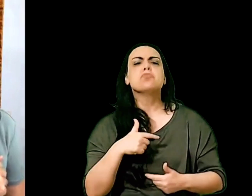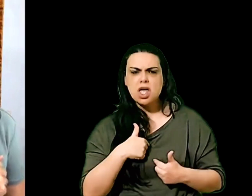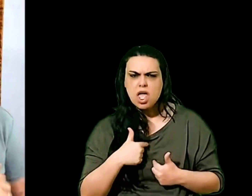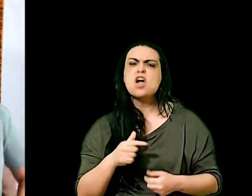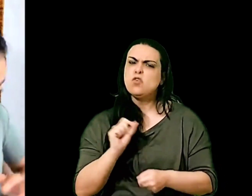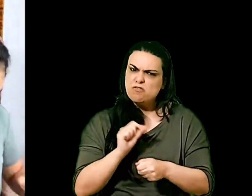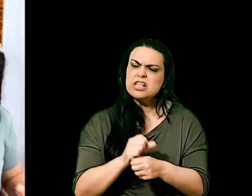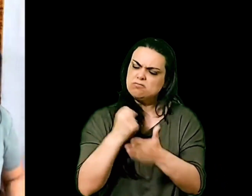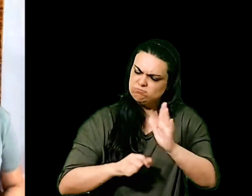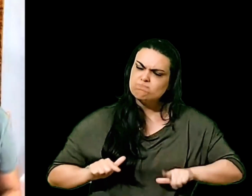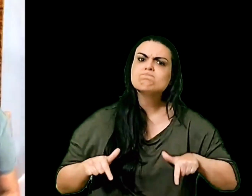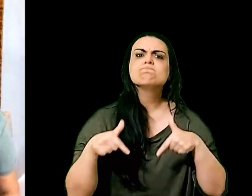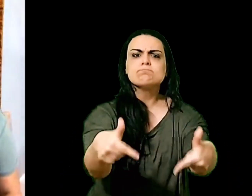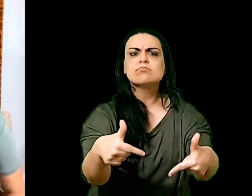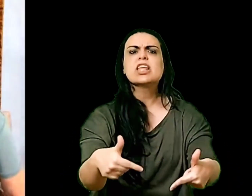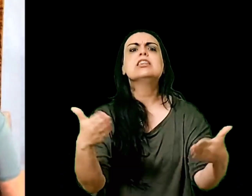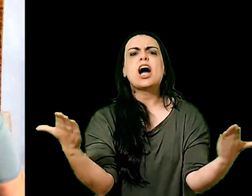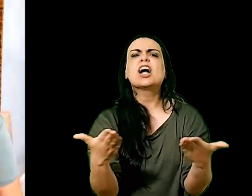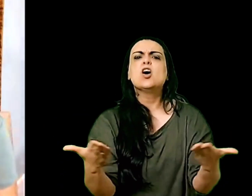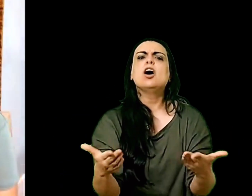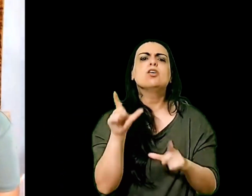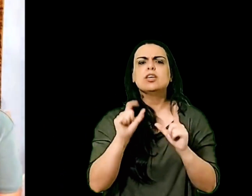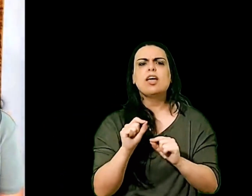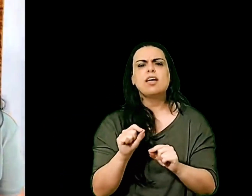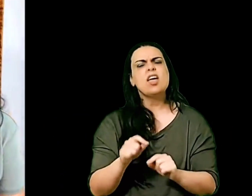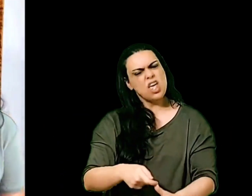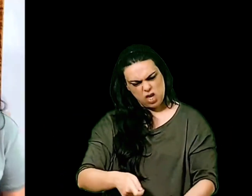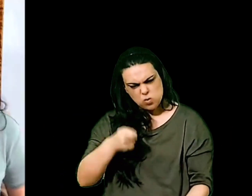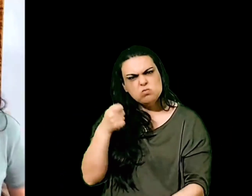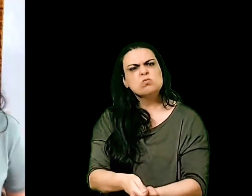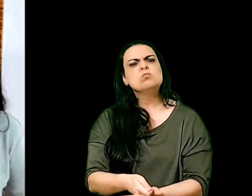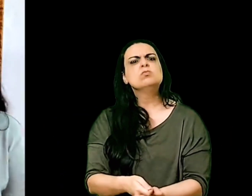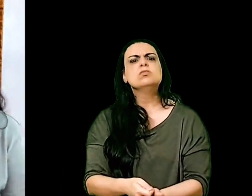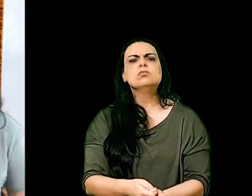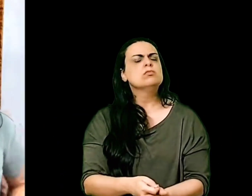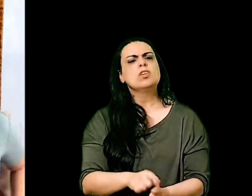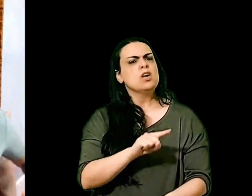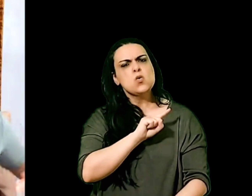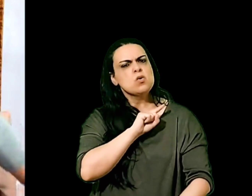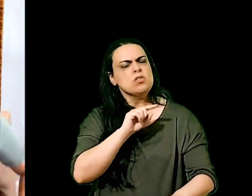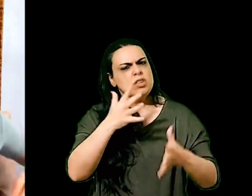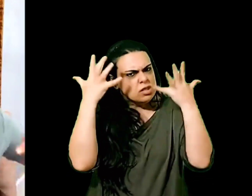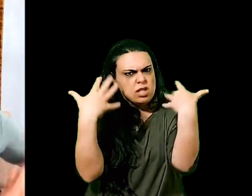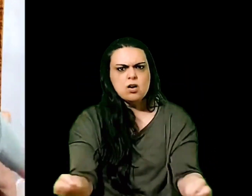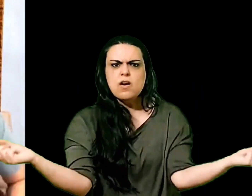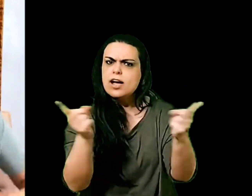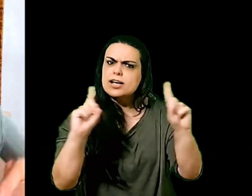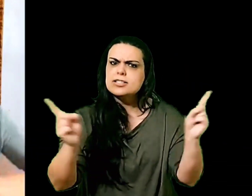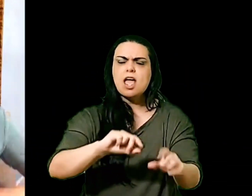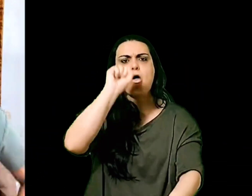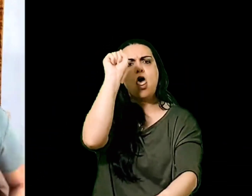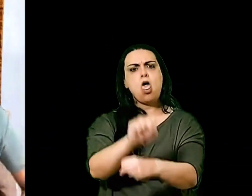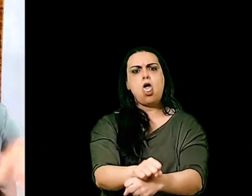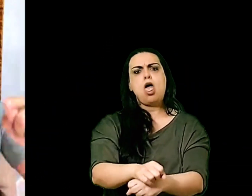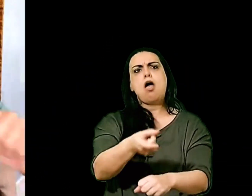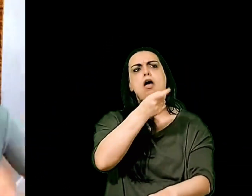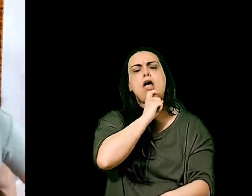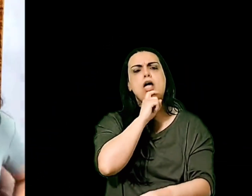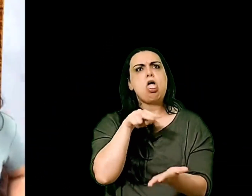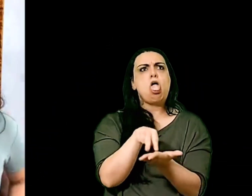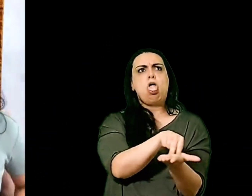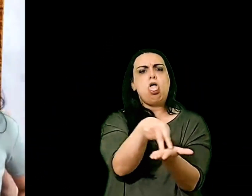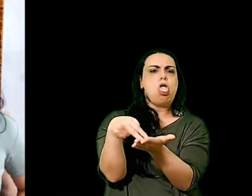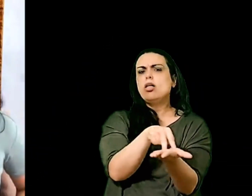move. Então eu vou fazer o que eu preciso fazer. E aí chegou a hora de romper, de bater de frente com a procrastinação, com a inconstância, com a preguiça, que é o que a gente está fazendo.